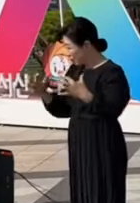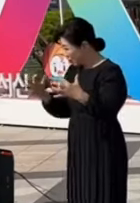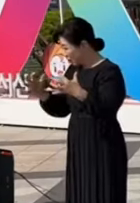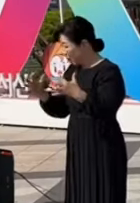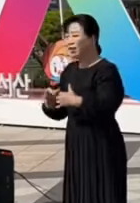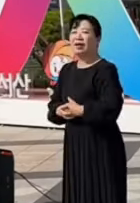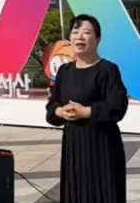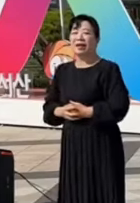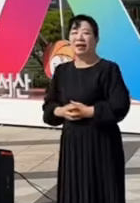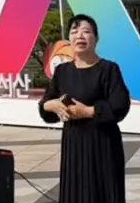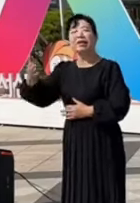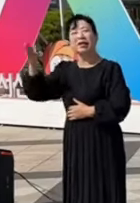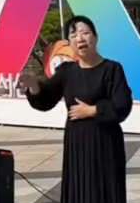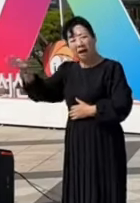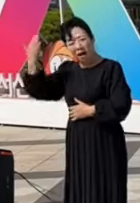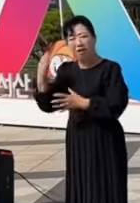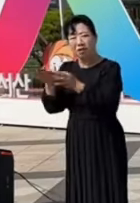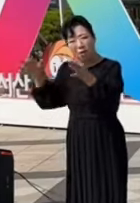그런데 그동안에